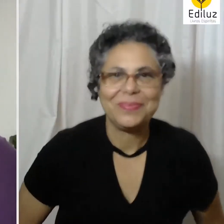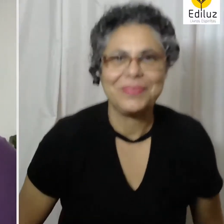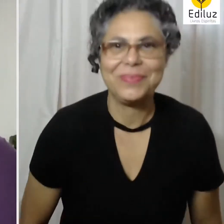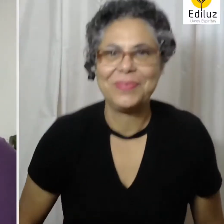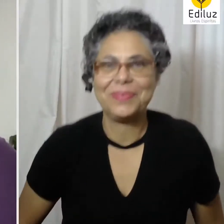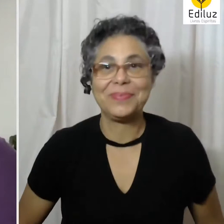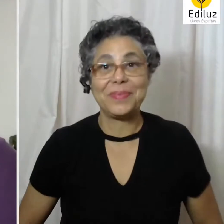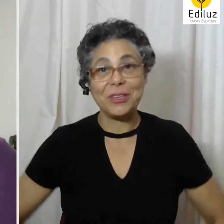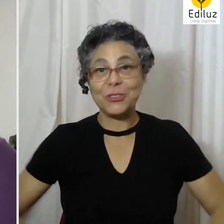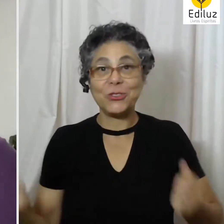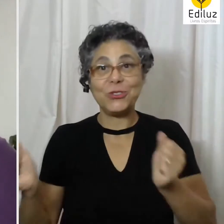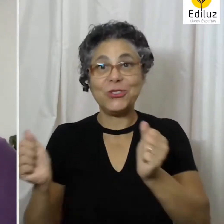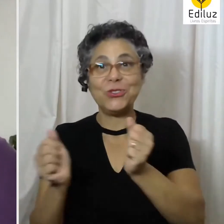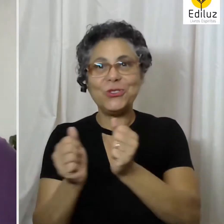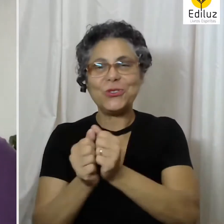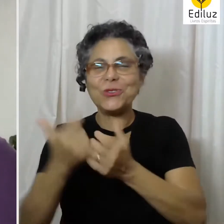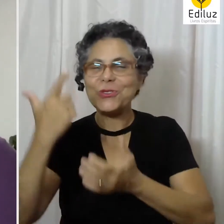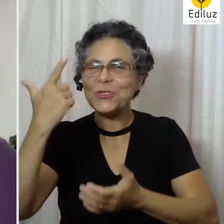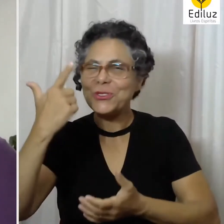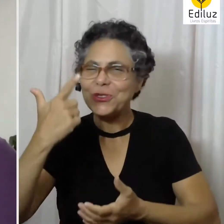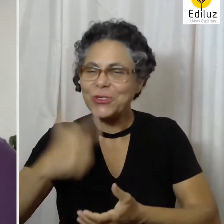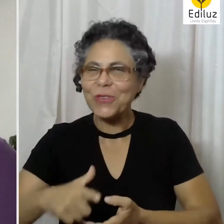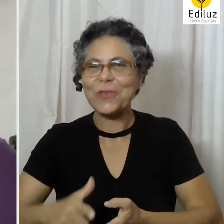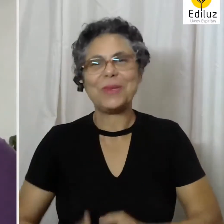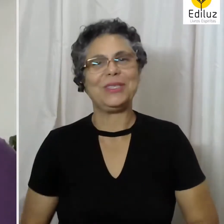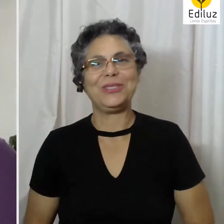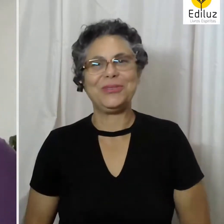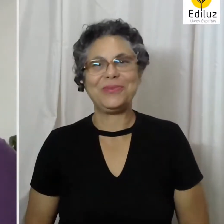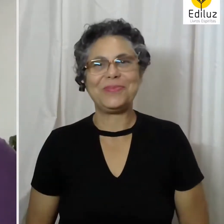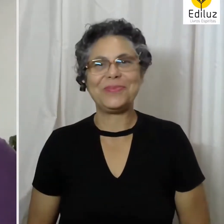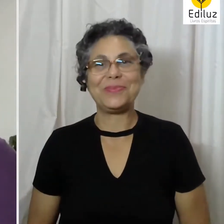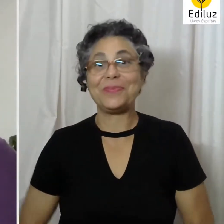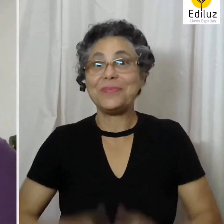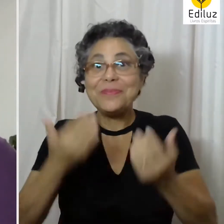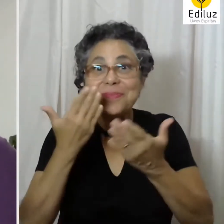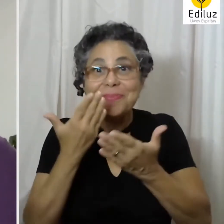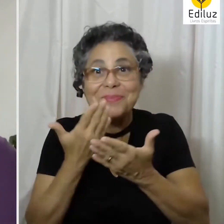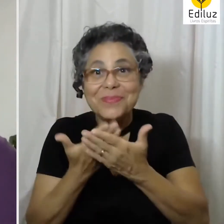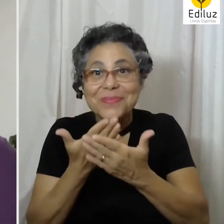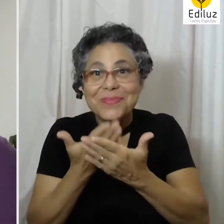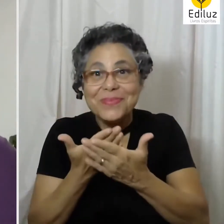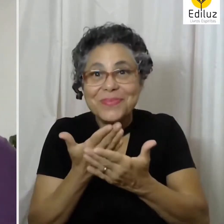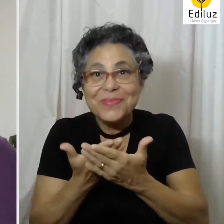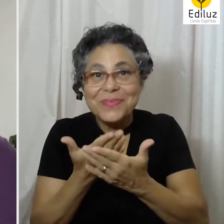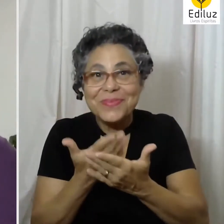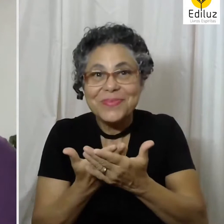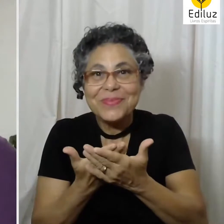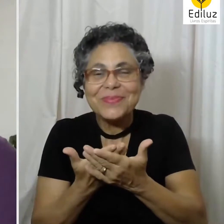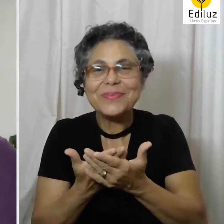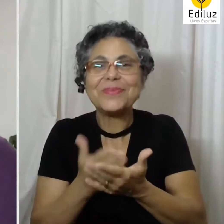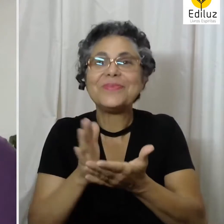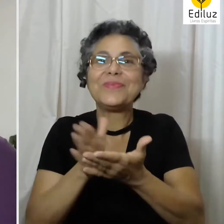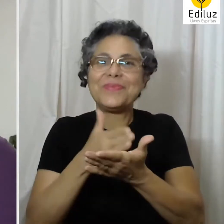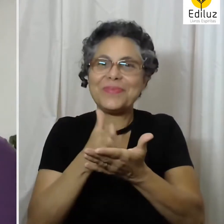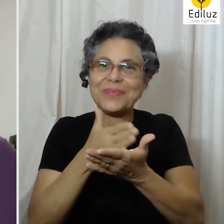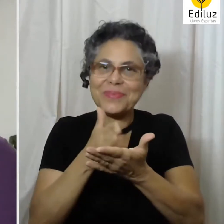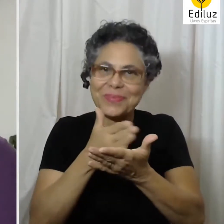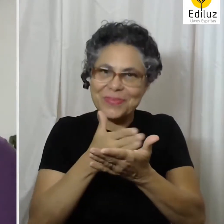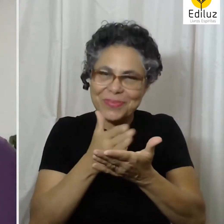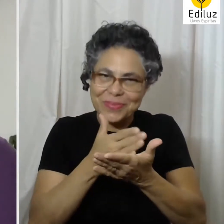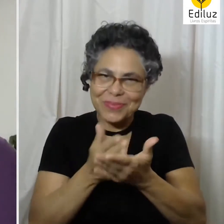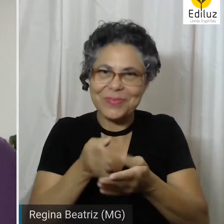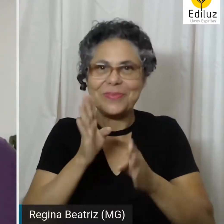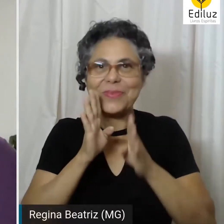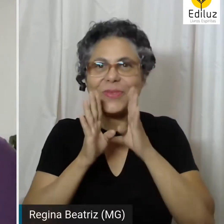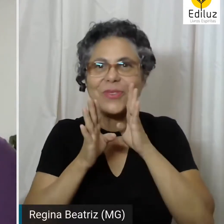Estamos juntos mais uma vez para o estudo das obras da série